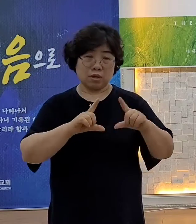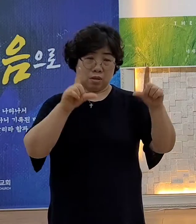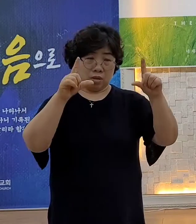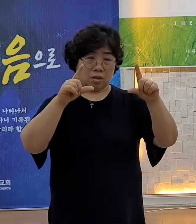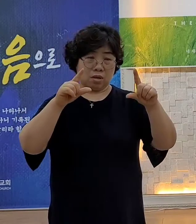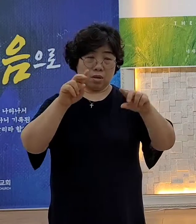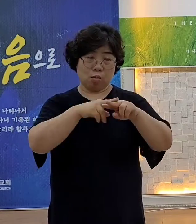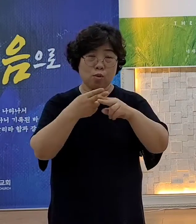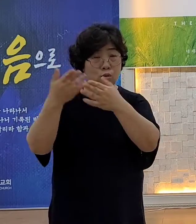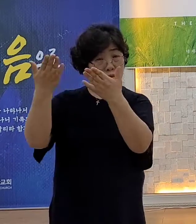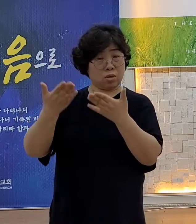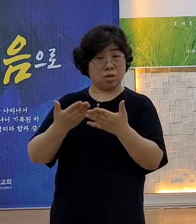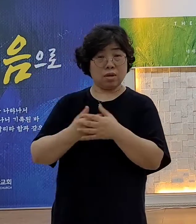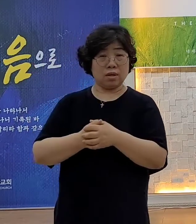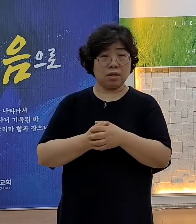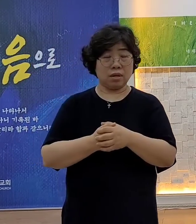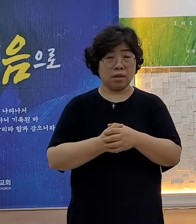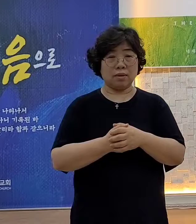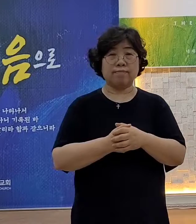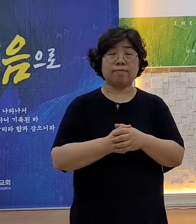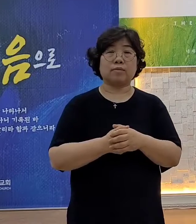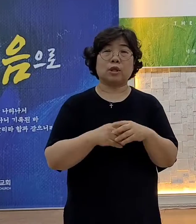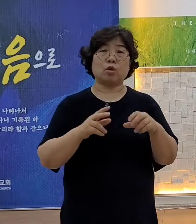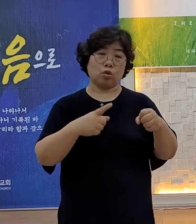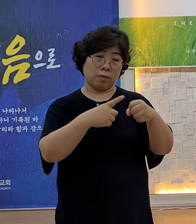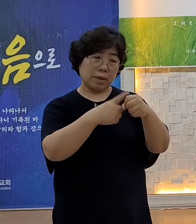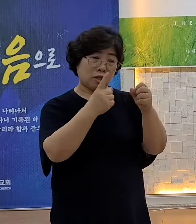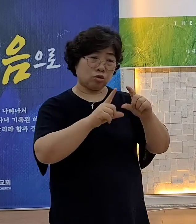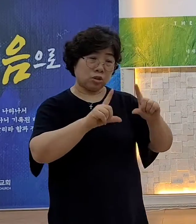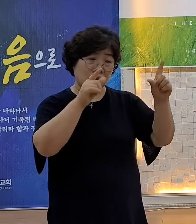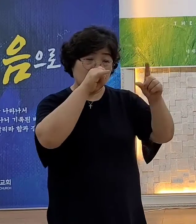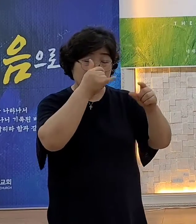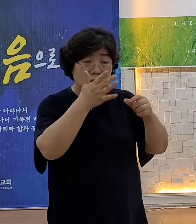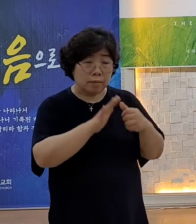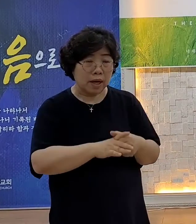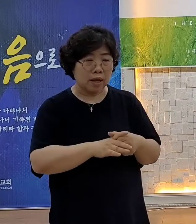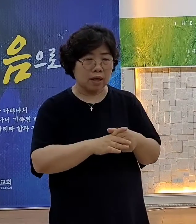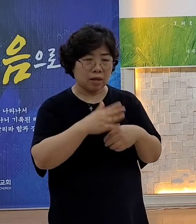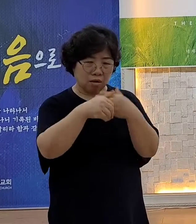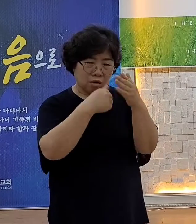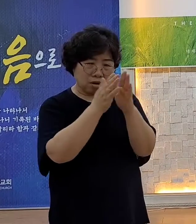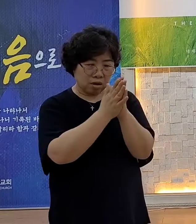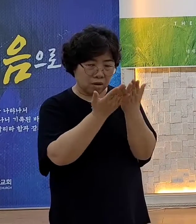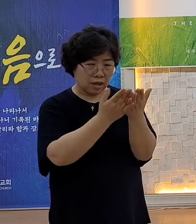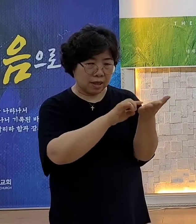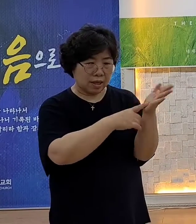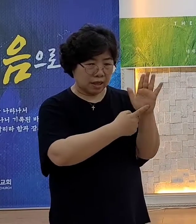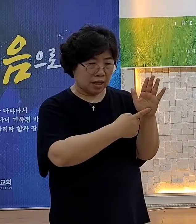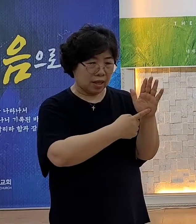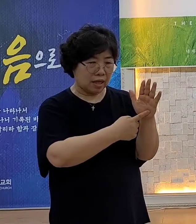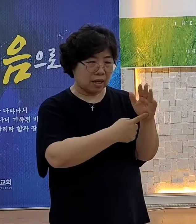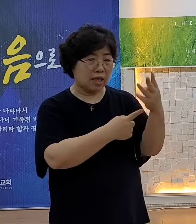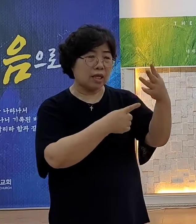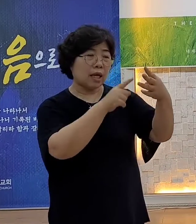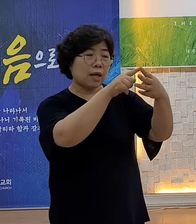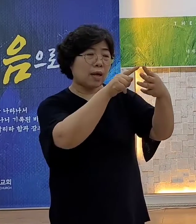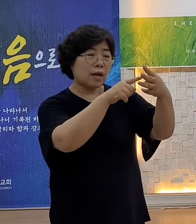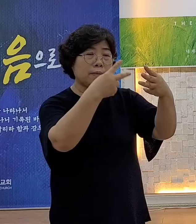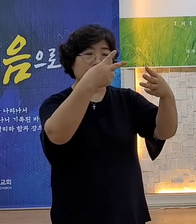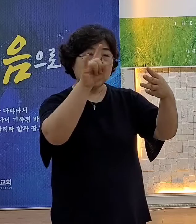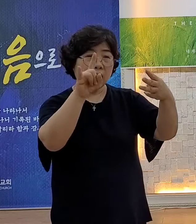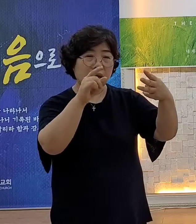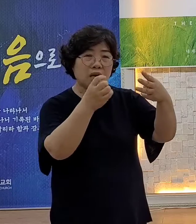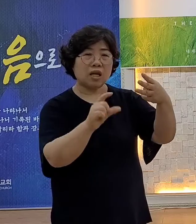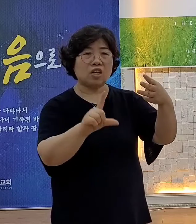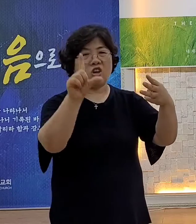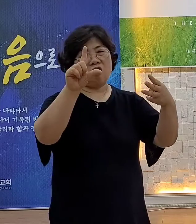절기를 오늘 우리 맥주절을 지키지만 성경에는 세 절기를 꼭 지켜야 한다라고 이 3대 절기를